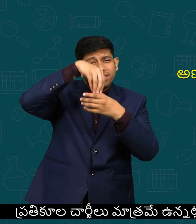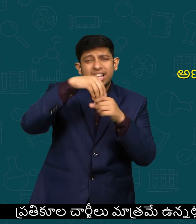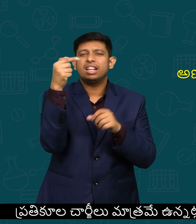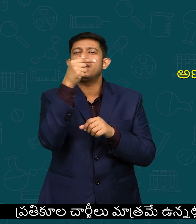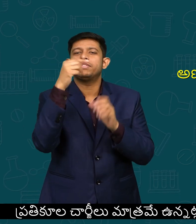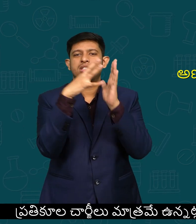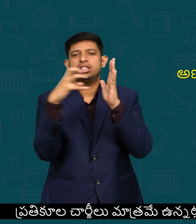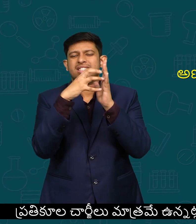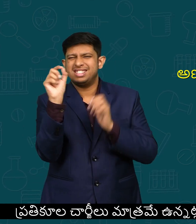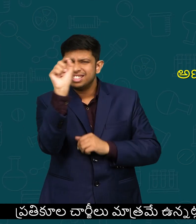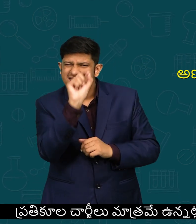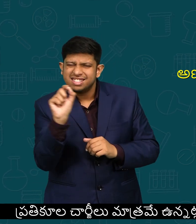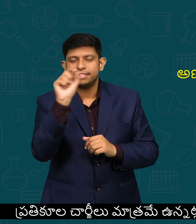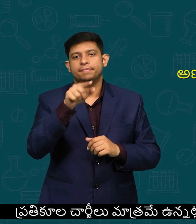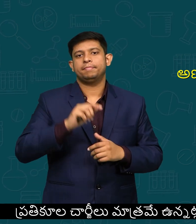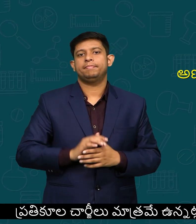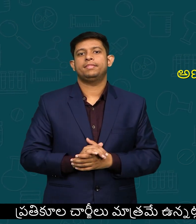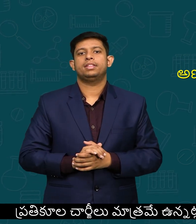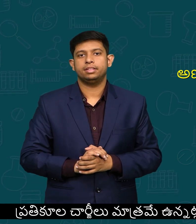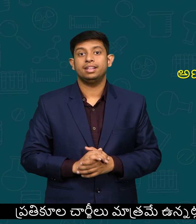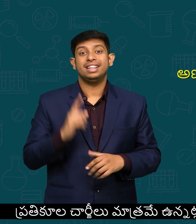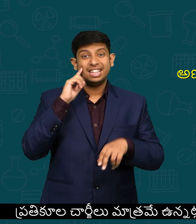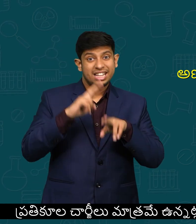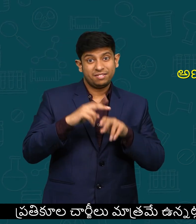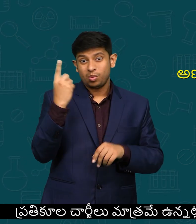ఉన్నట్లయితే పరమాణువు తటస్థంగా ఉండదు.